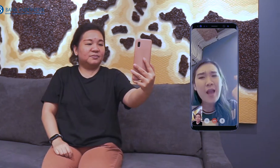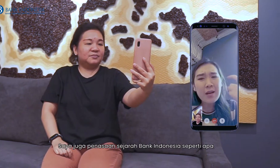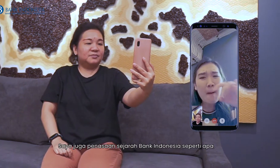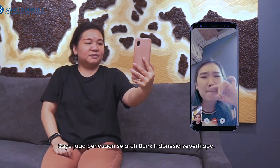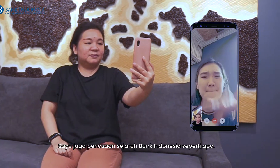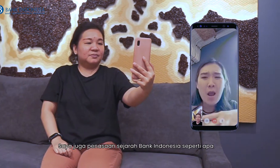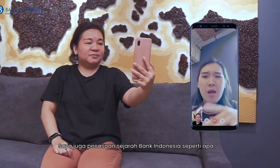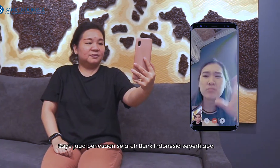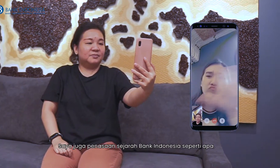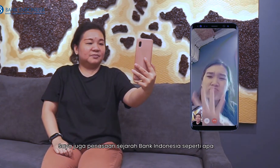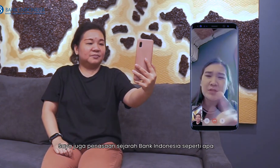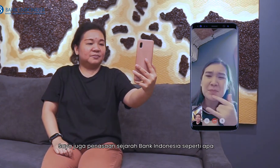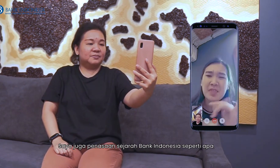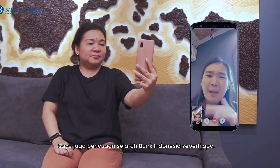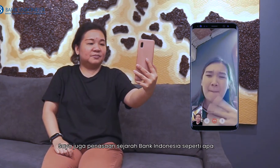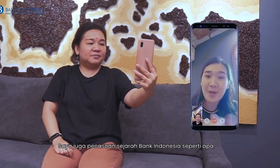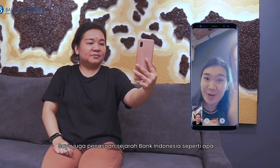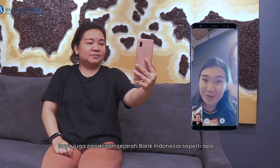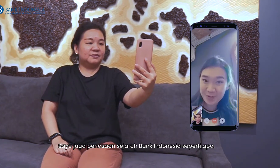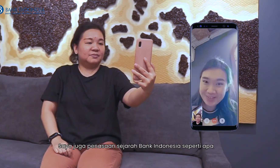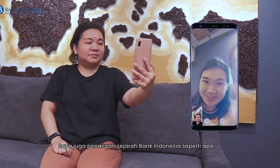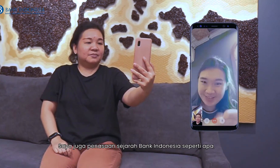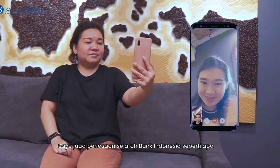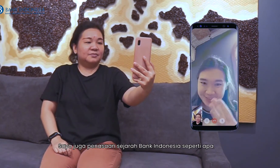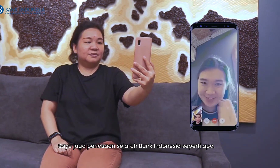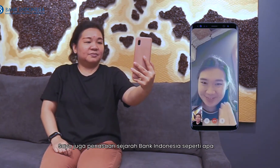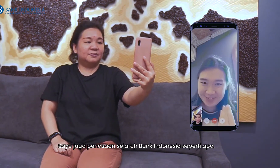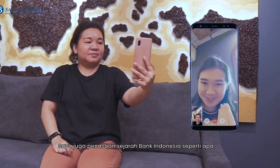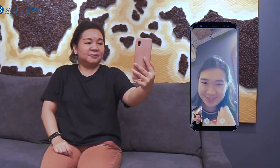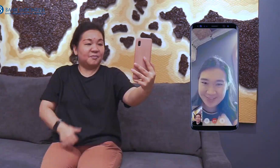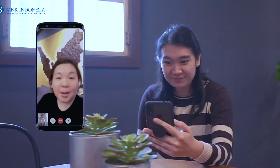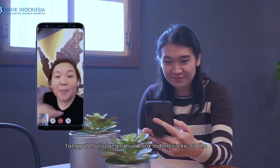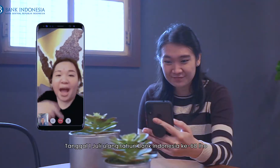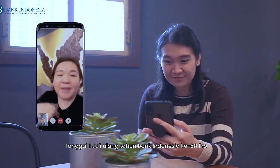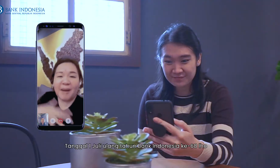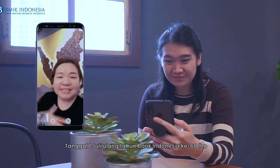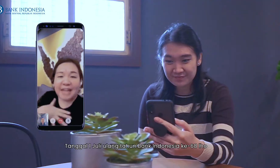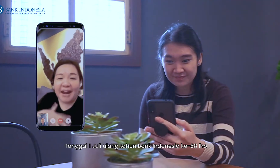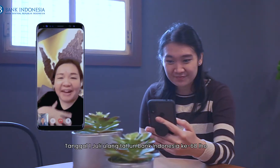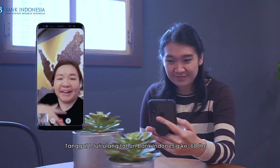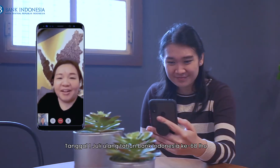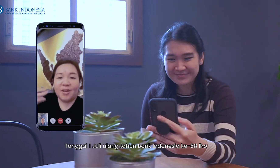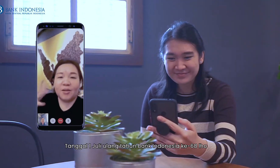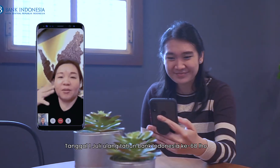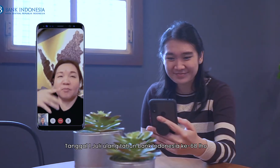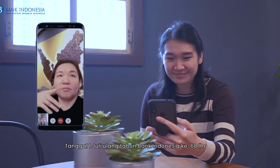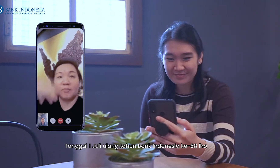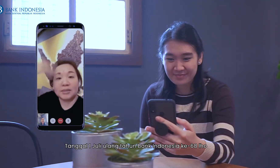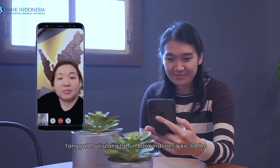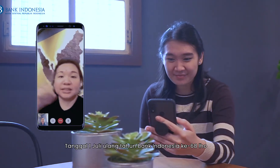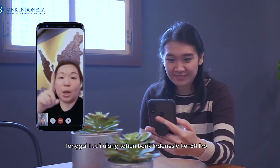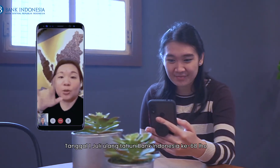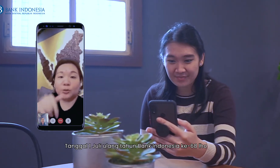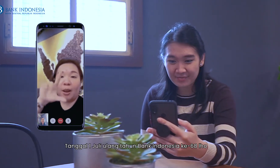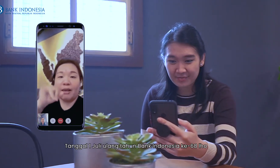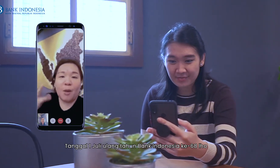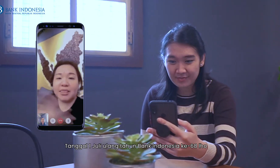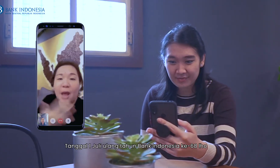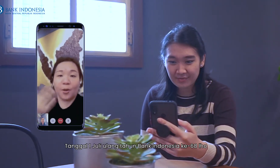Saya juga penasaran sejarah Bank Indonesia itu seperti apa. Benar, setahuku tanggal 1 Juli 2021 Bank